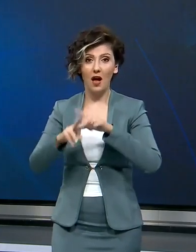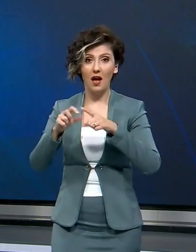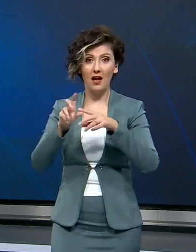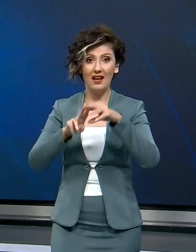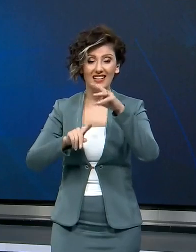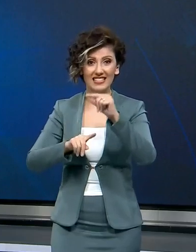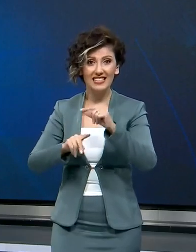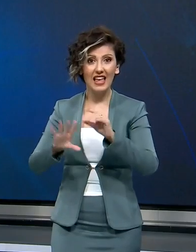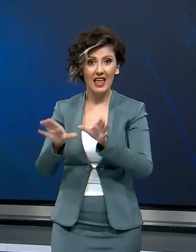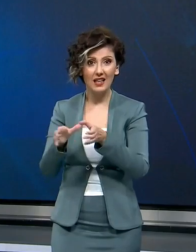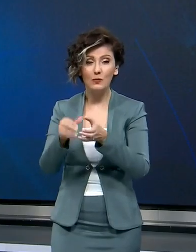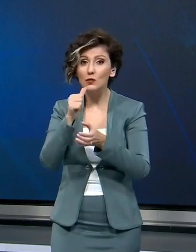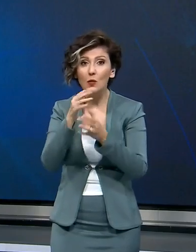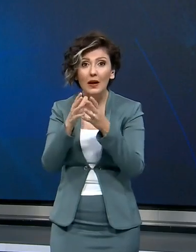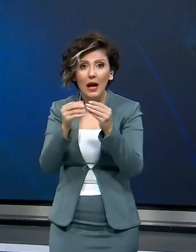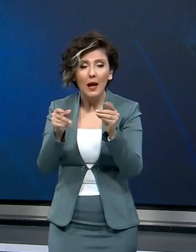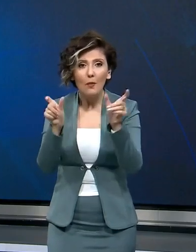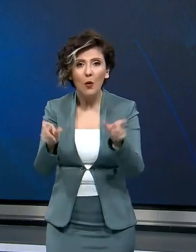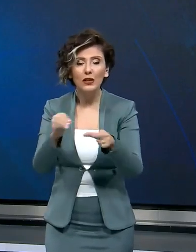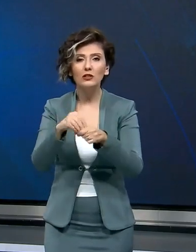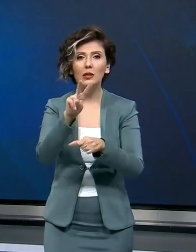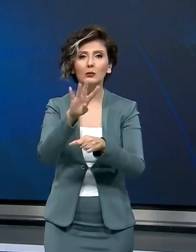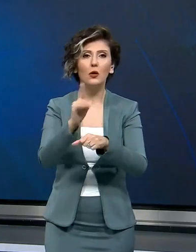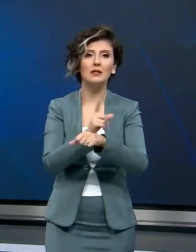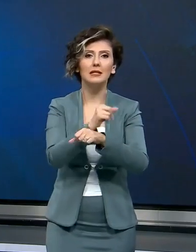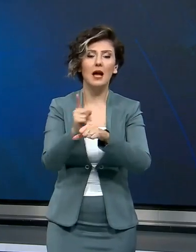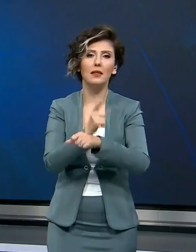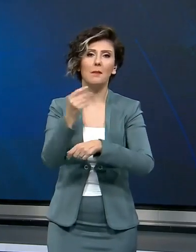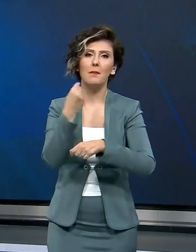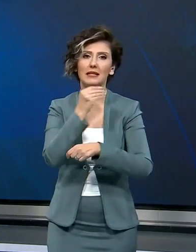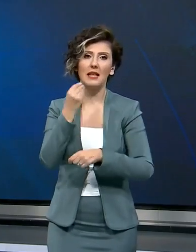su kaybını önlemek için 24 saat mesaide.